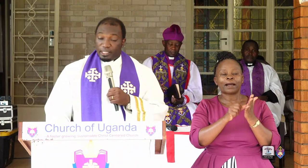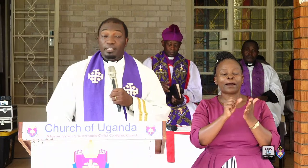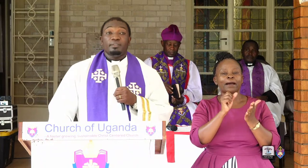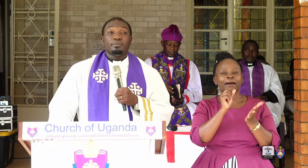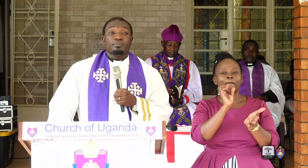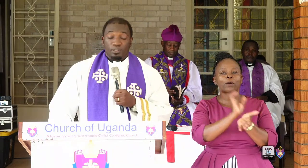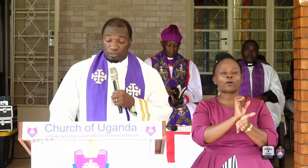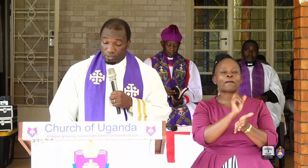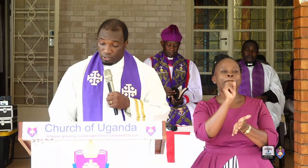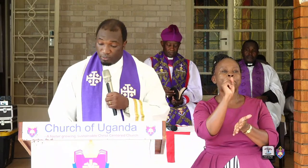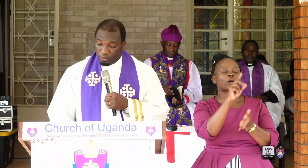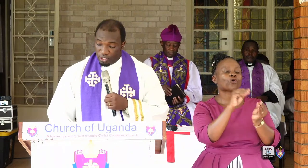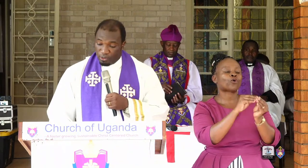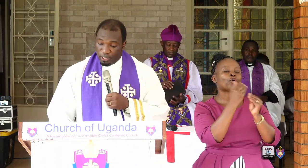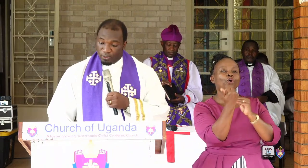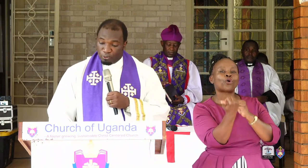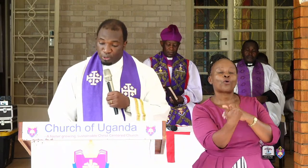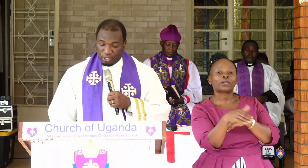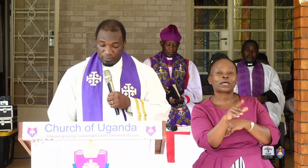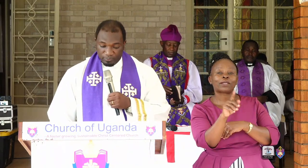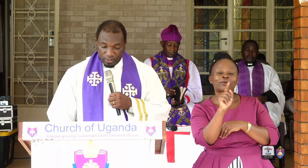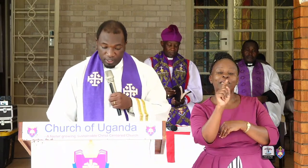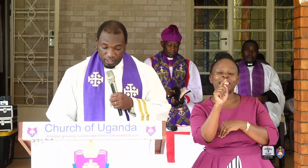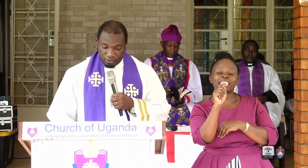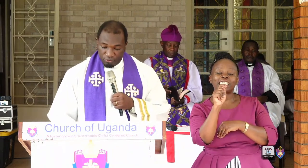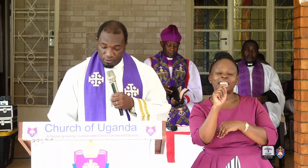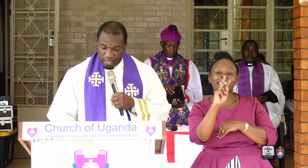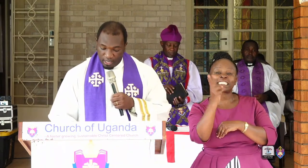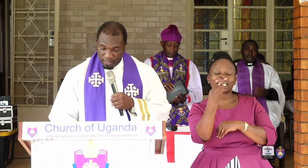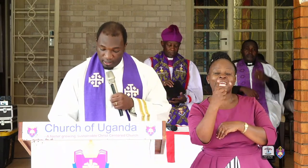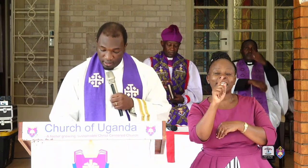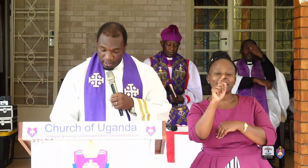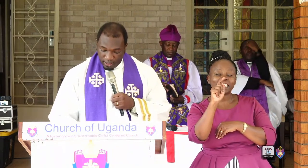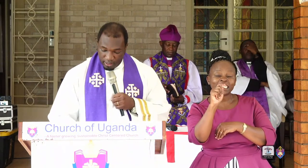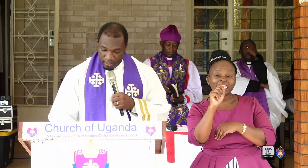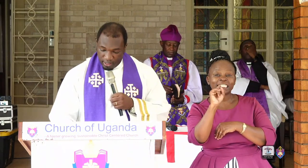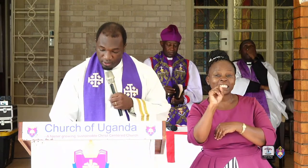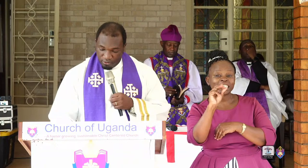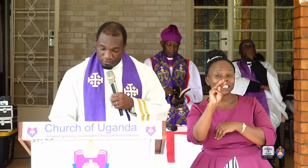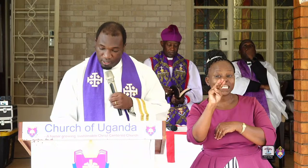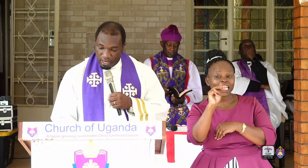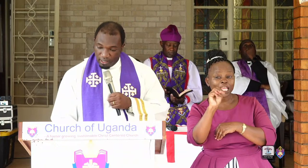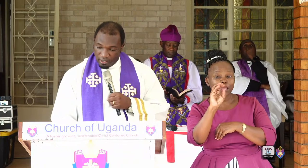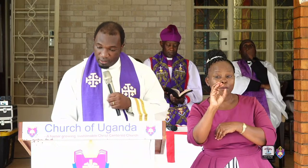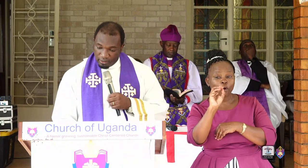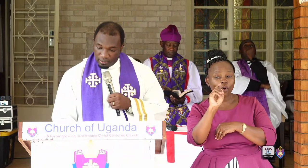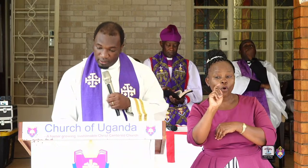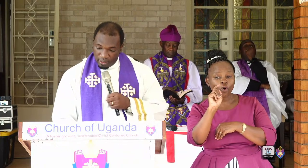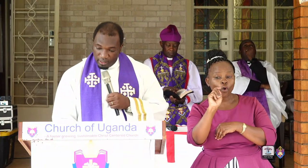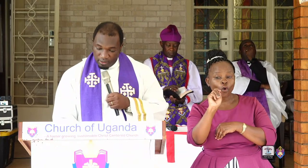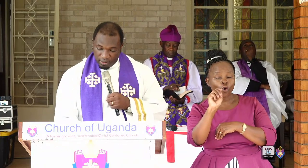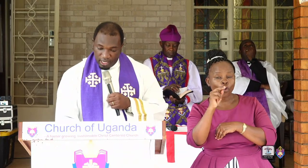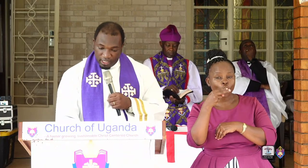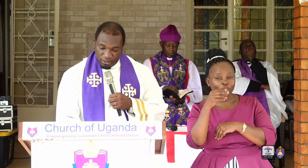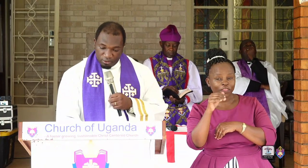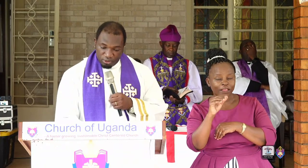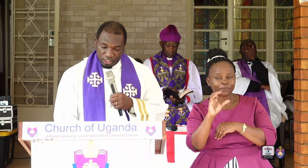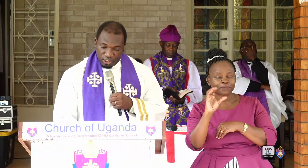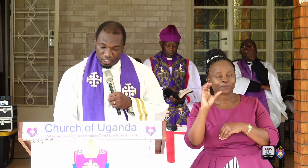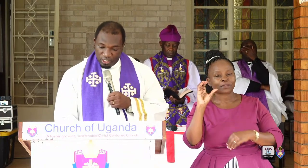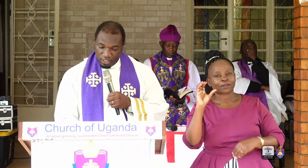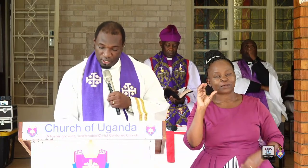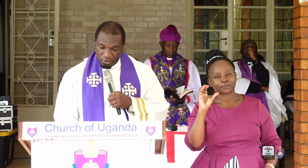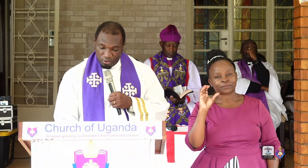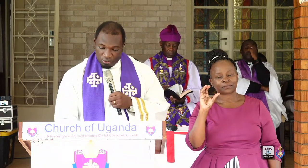we Timoseewo ey'okubiri essuula ey'okuna okutandika